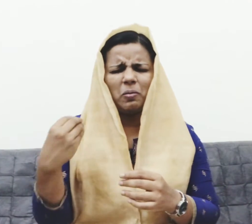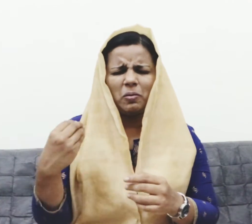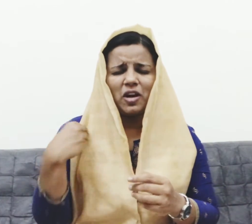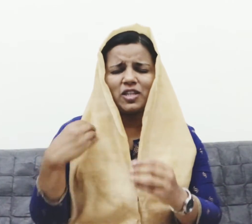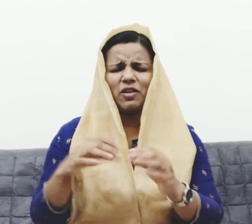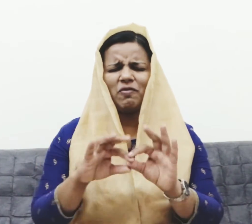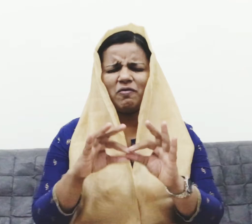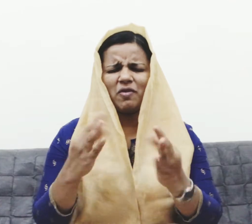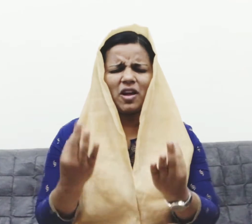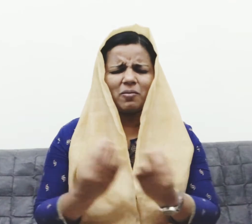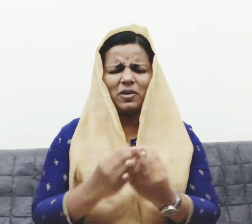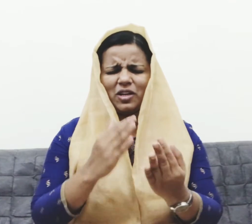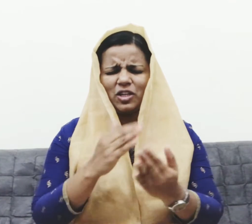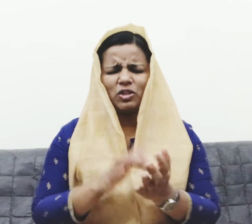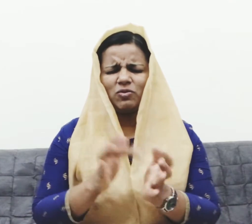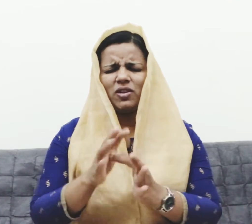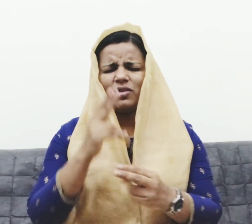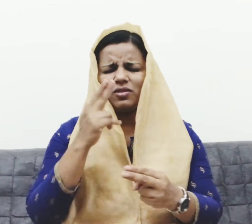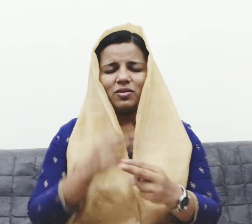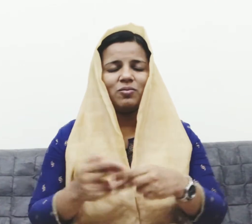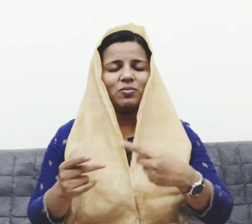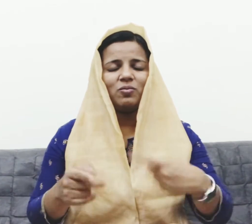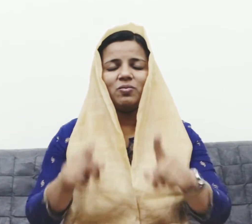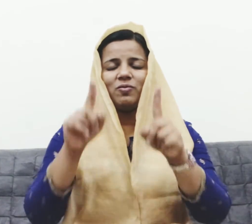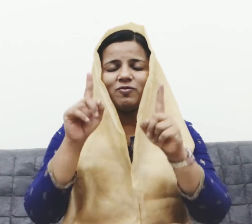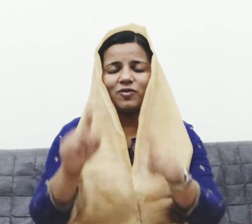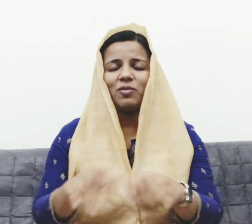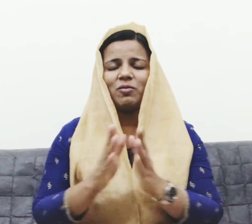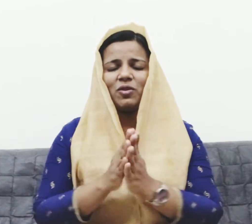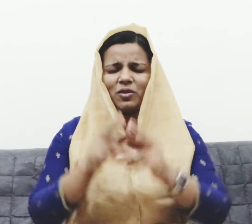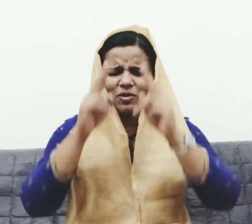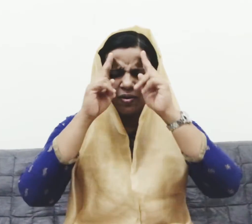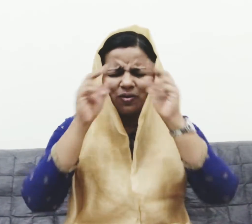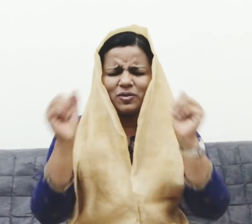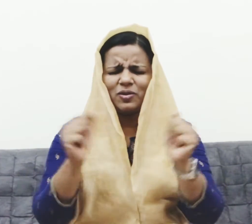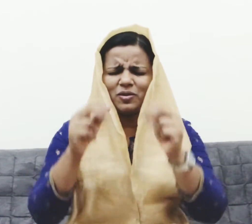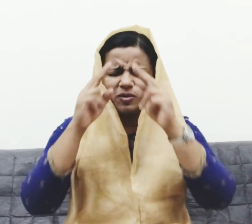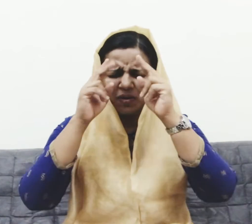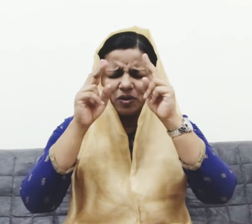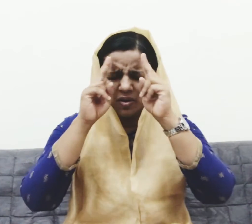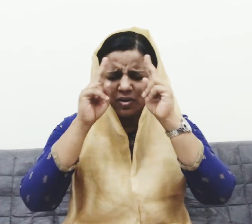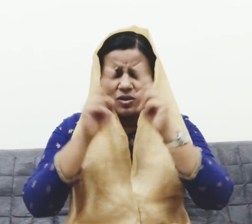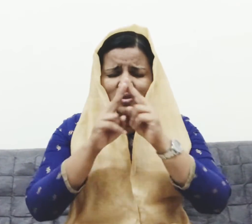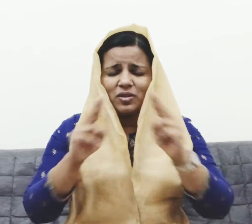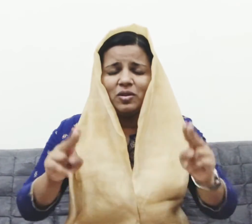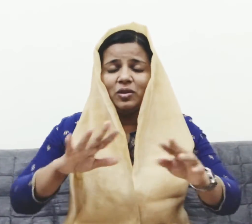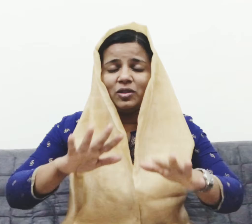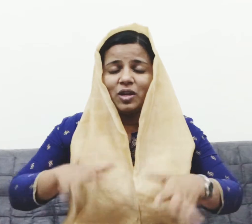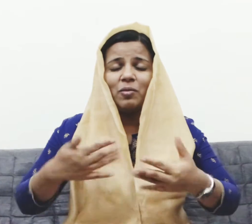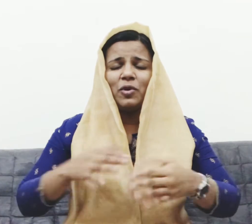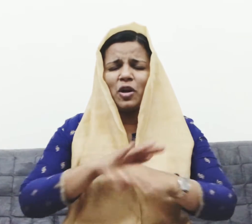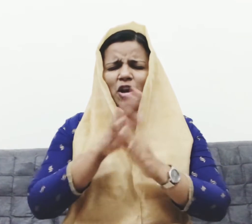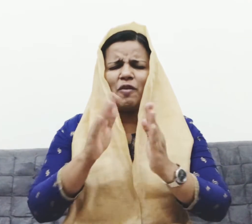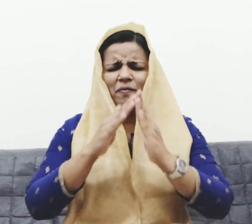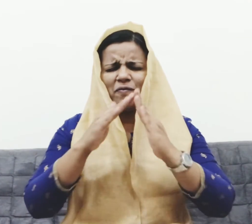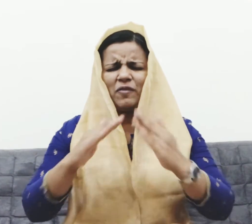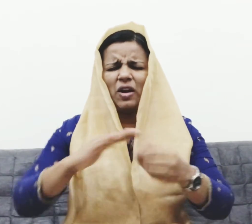രോഗക്കെടുതികൾ കുടുംബങ്ങൾക്കകത്തു നിന്നും യേശുവിൻ്റെ നാമത്തിൽ പുറത്തിറങ്ങട്ടെ. സ്വസ്ഥതയും സമാധാനവും സന്തോഷവും ഭവനത്തിനകത്ത്